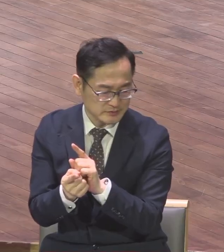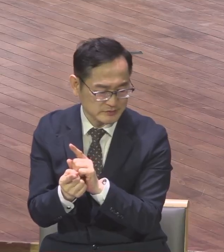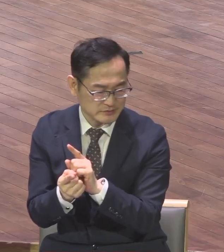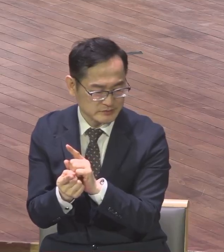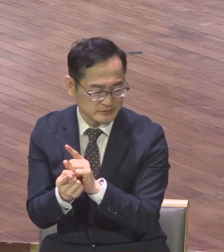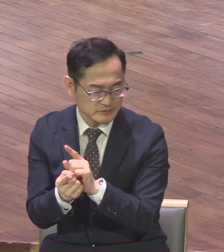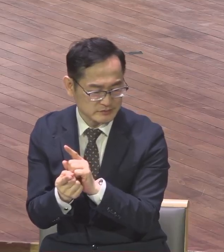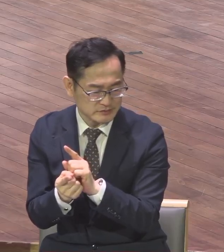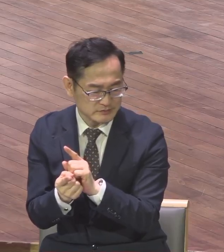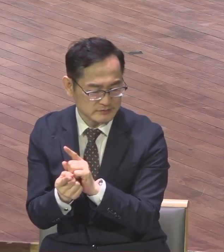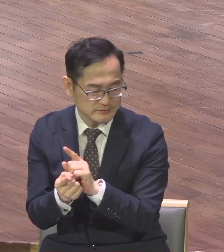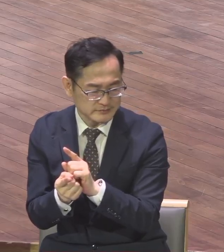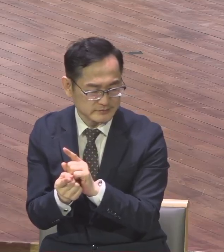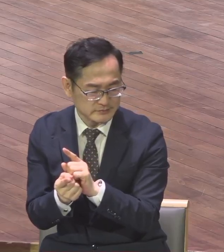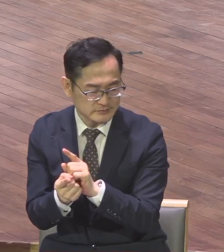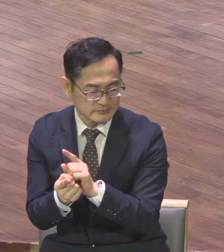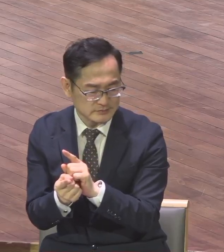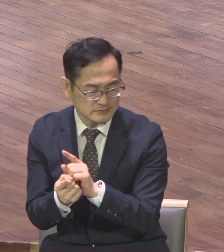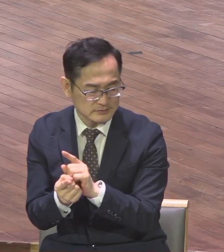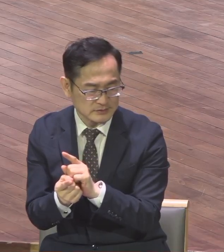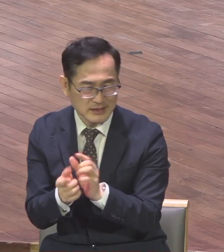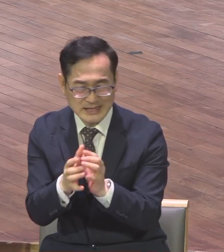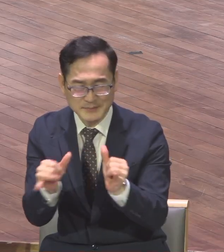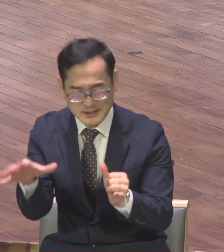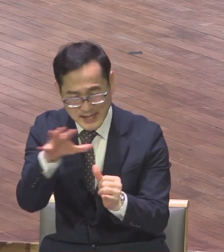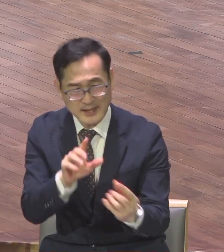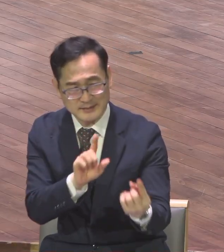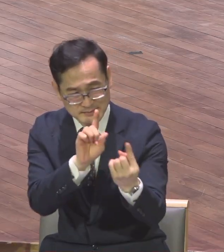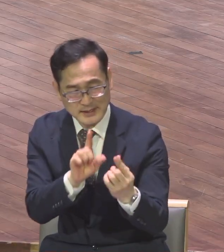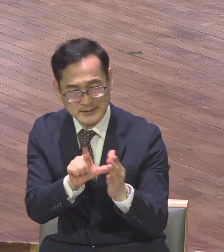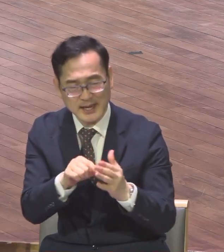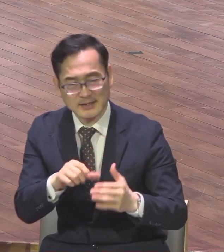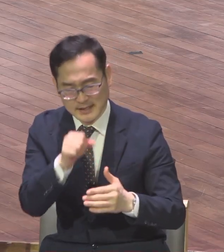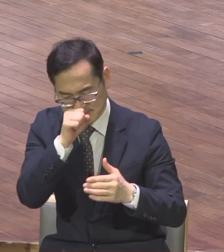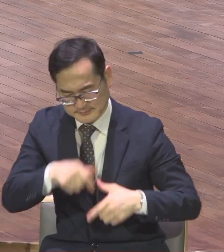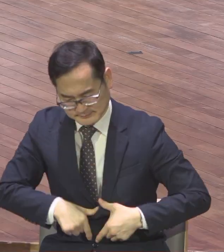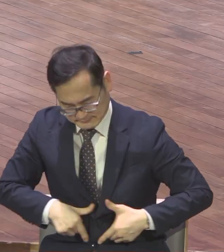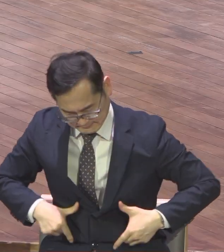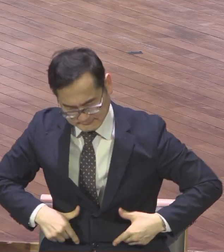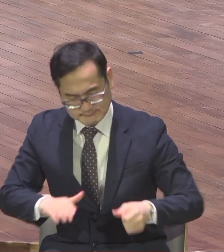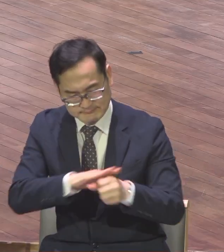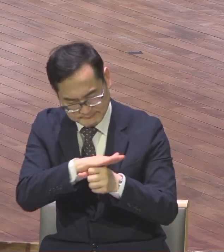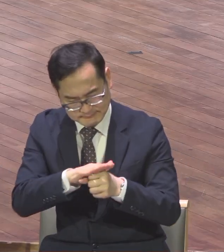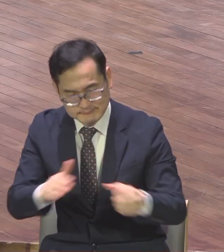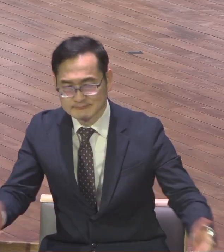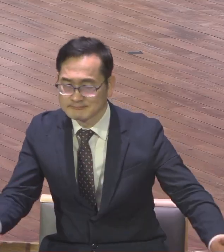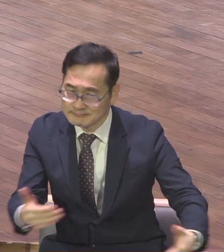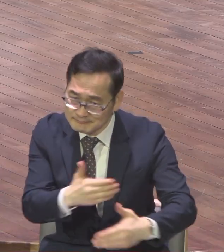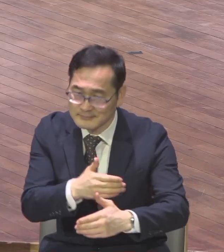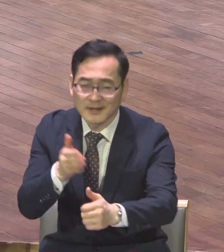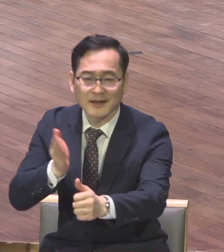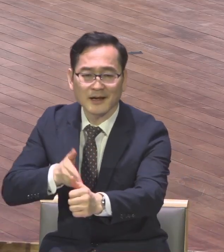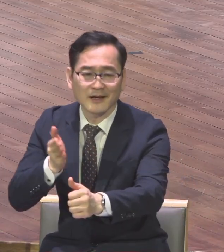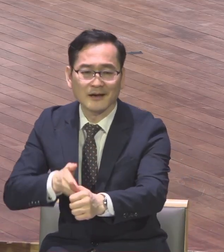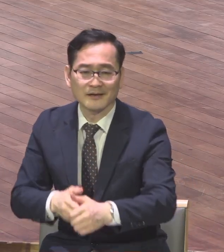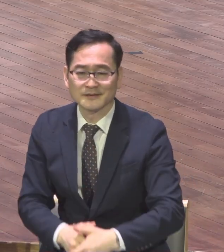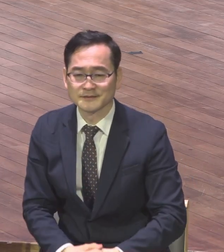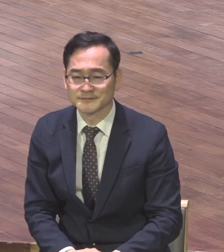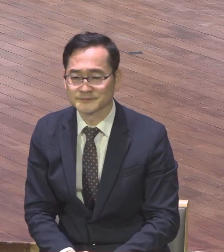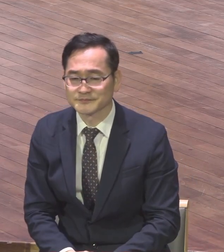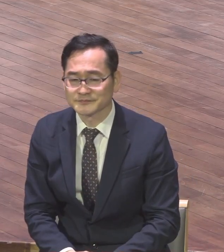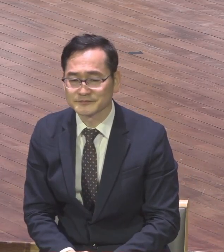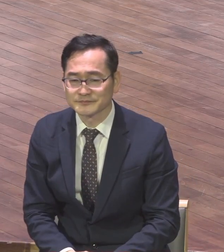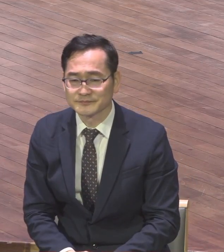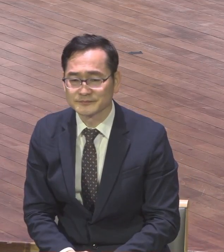대하든지 모든 사람을 대하든지 항상 선을 따르라. 바울은